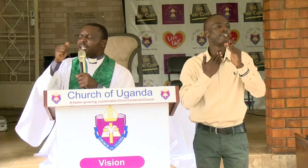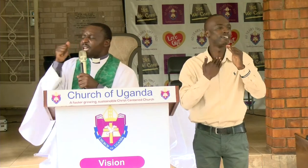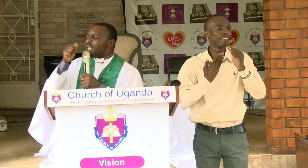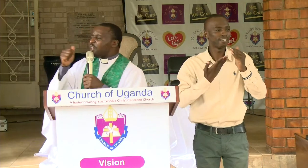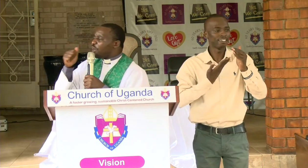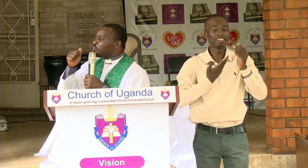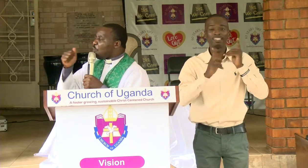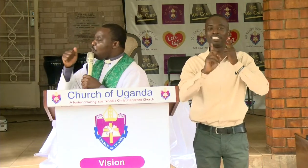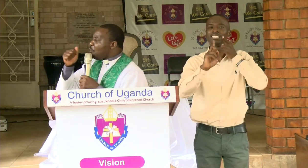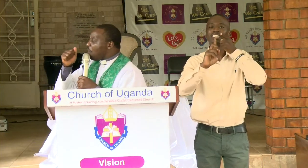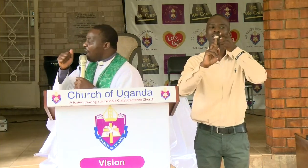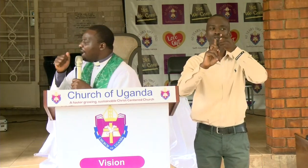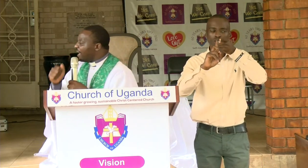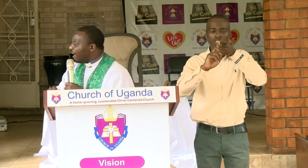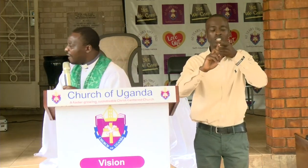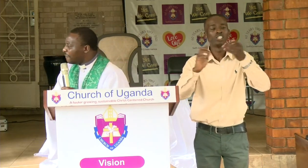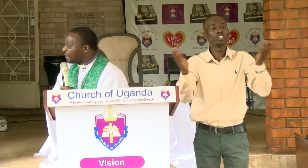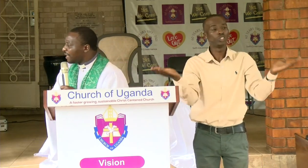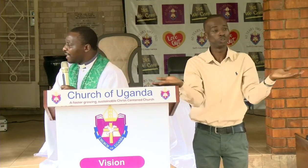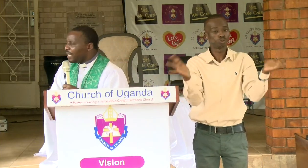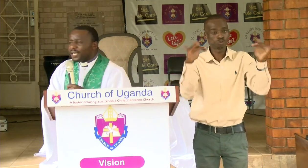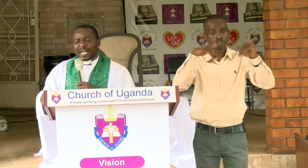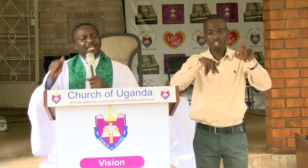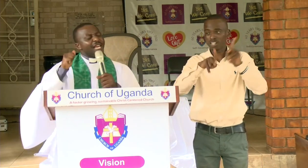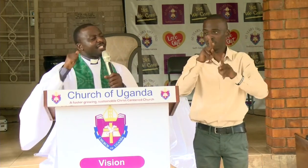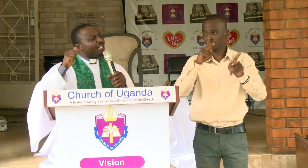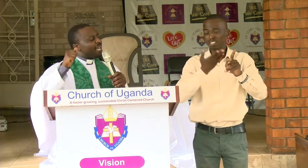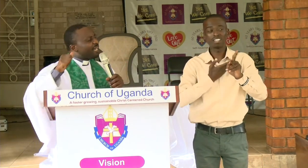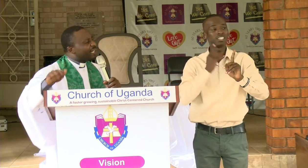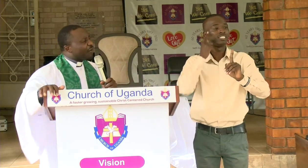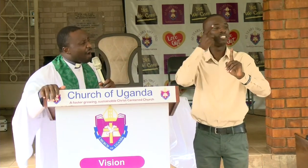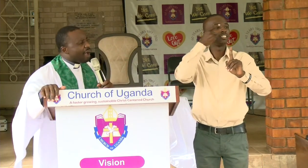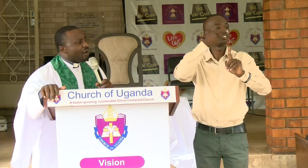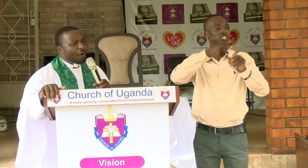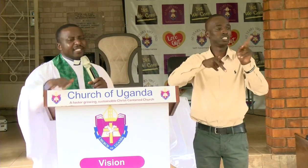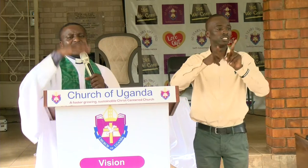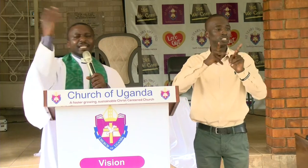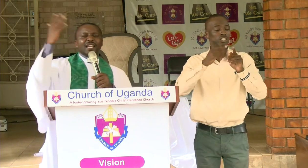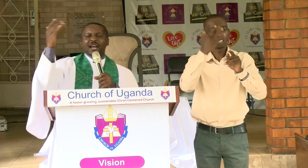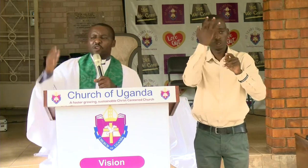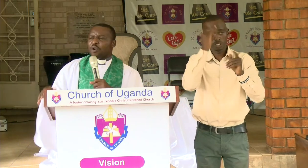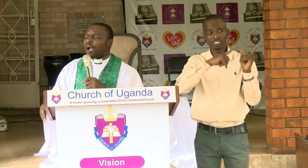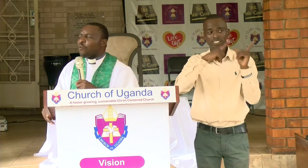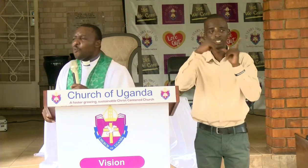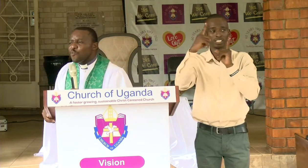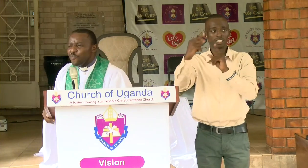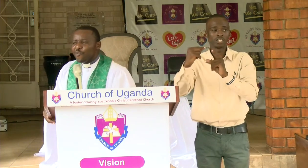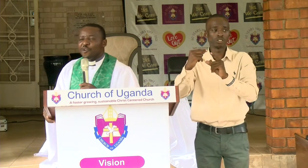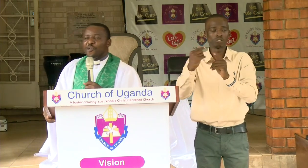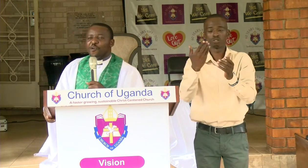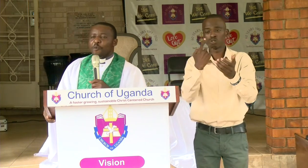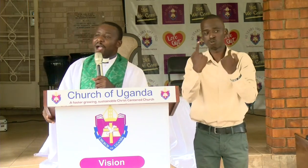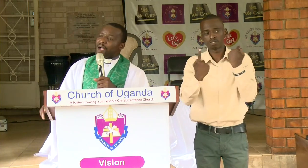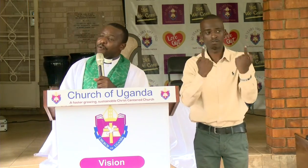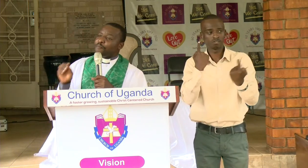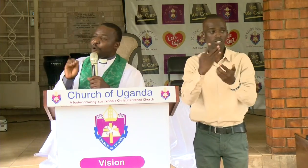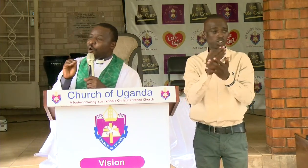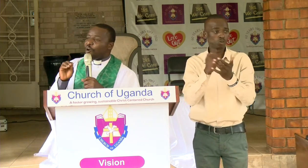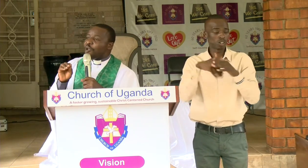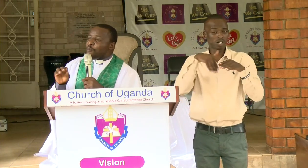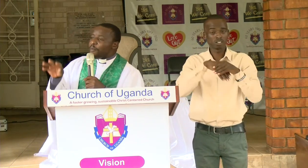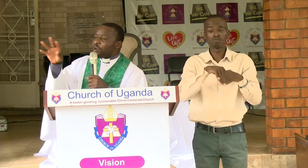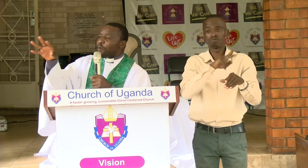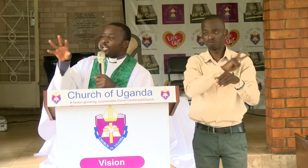yalina ekigendererwa eky'okukuŋŋaana. Yalina ekigendererwa waakirigendayo kaaka olumu. Kubanga mu